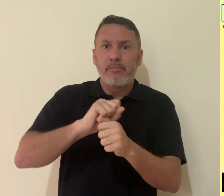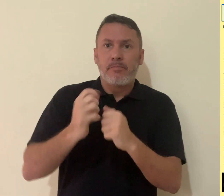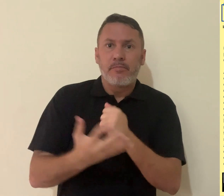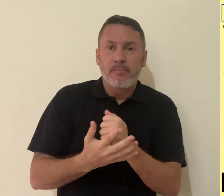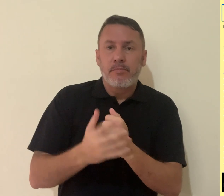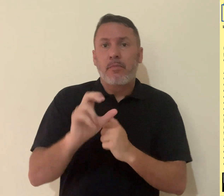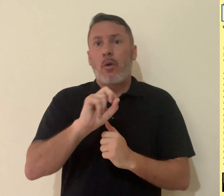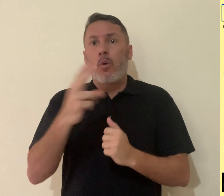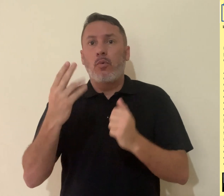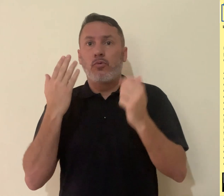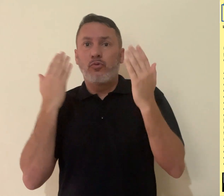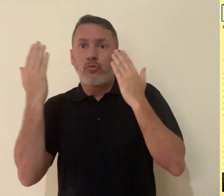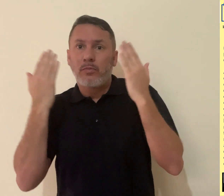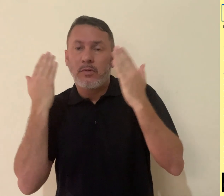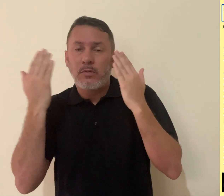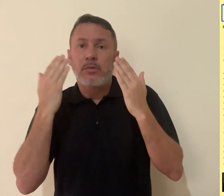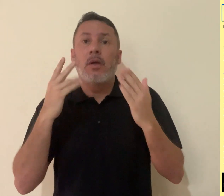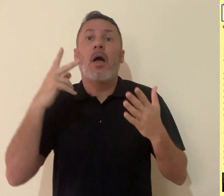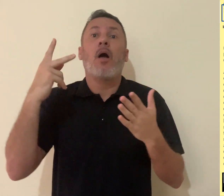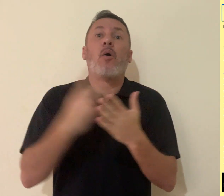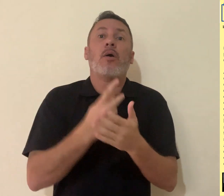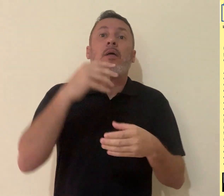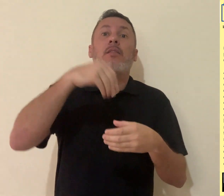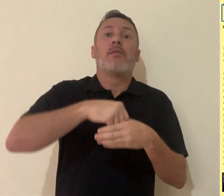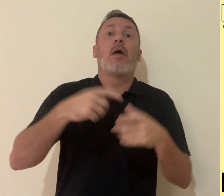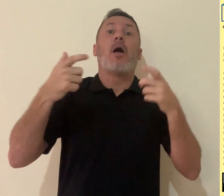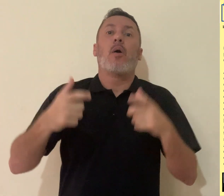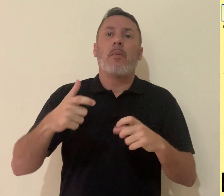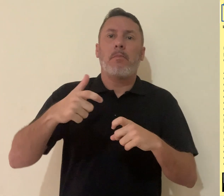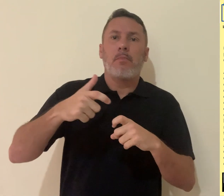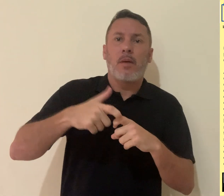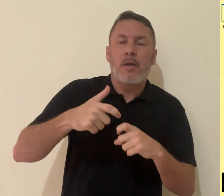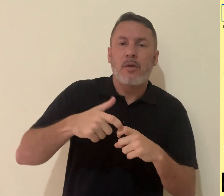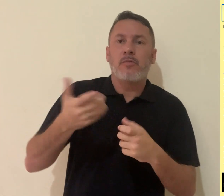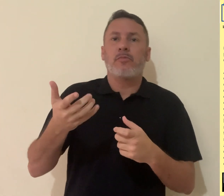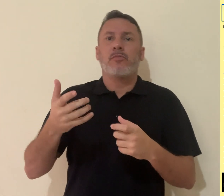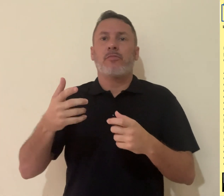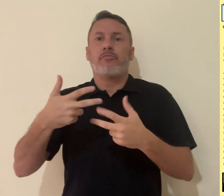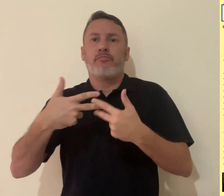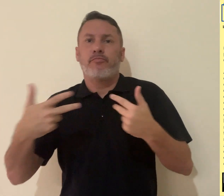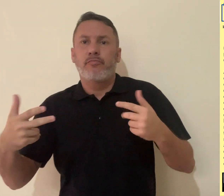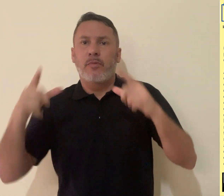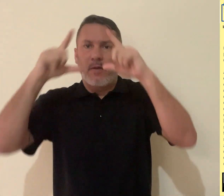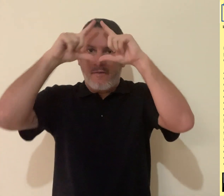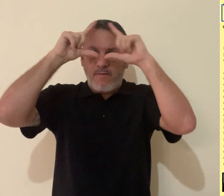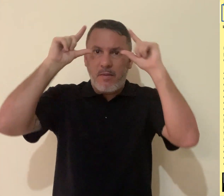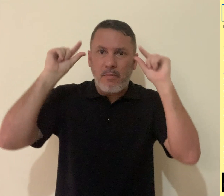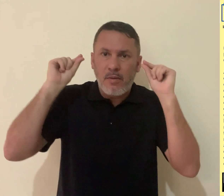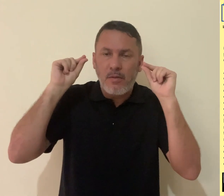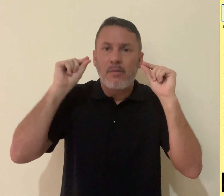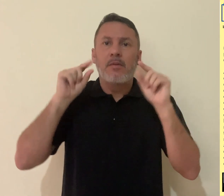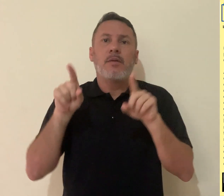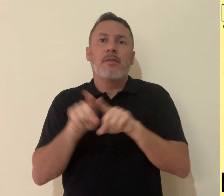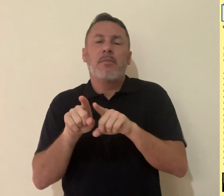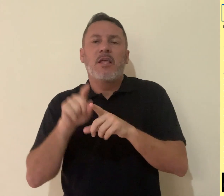durante procedimentos médicos laboratoriais ou pós-mortem tais como médicos enfermeiras dentistas